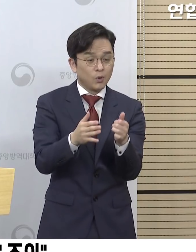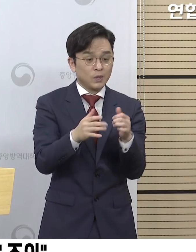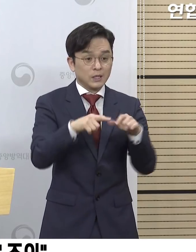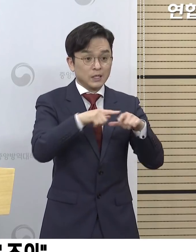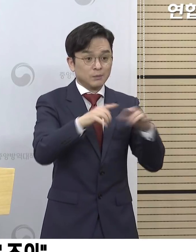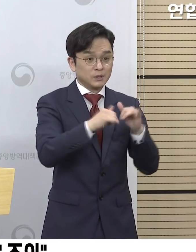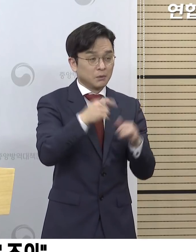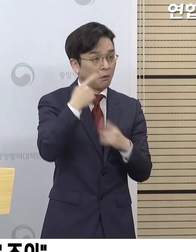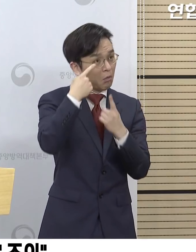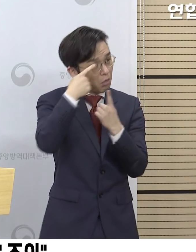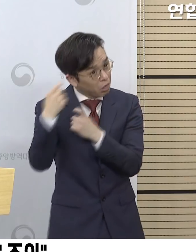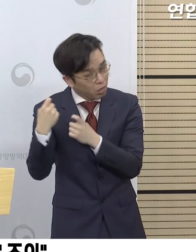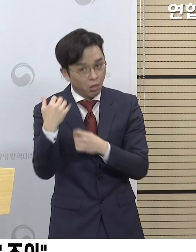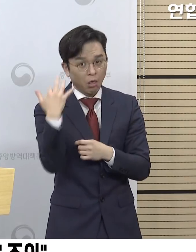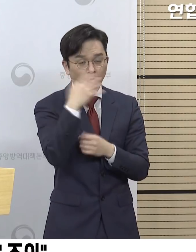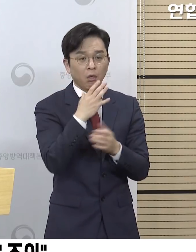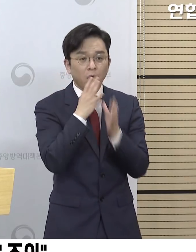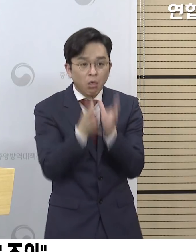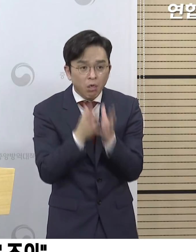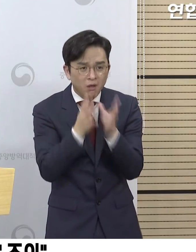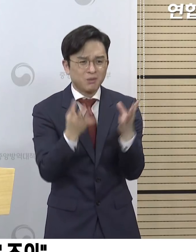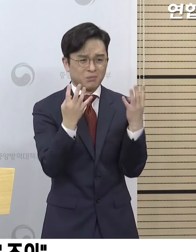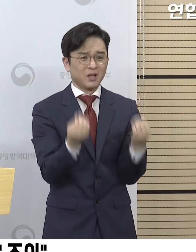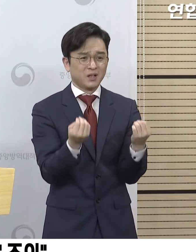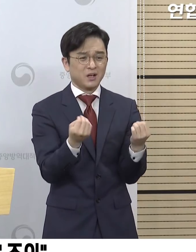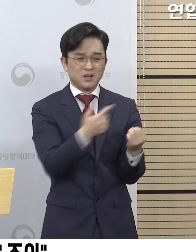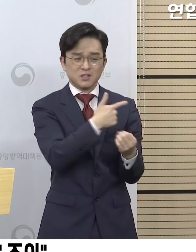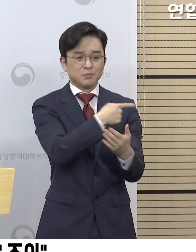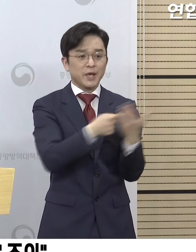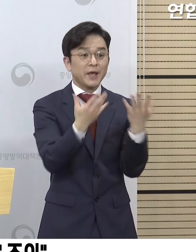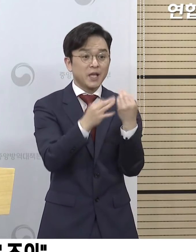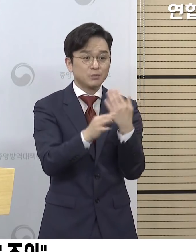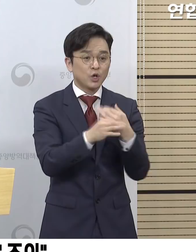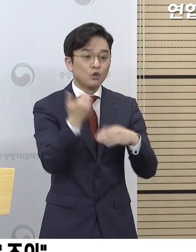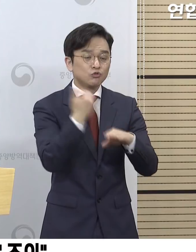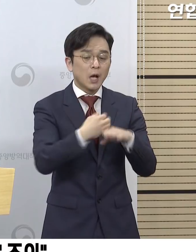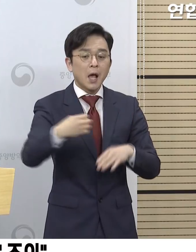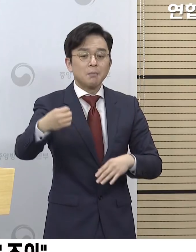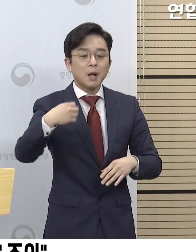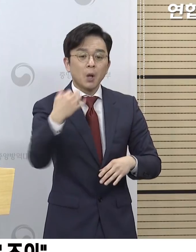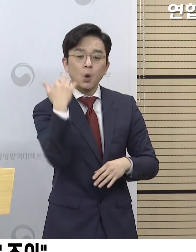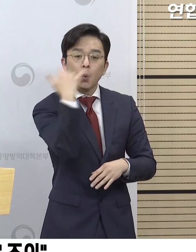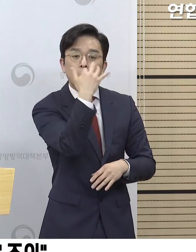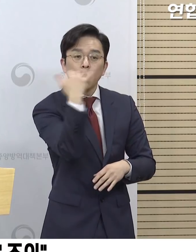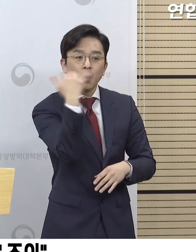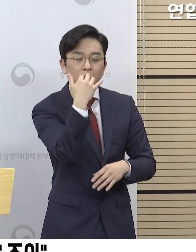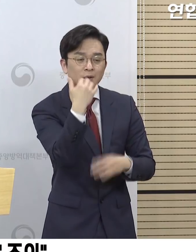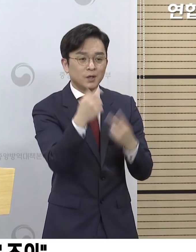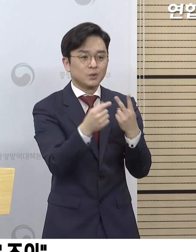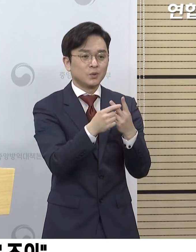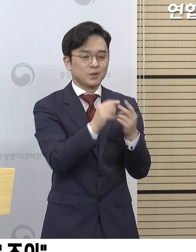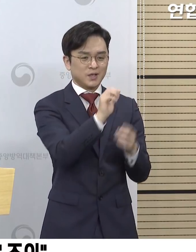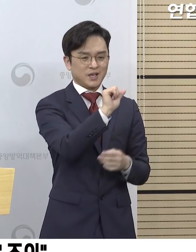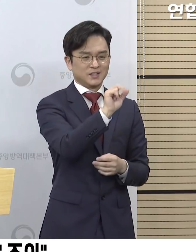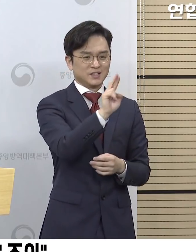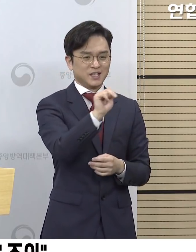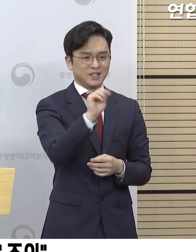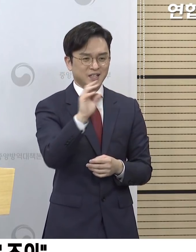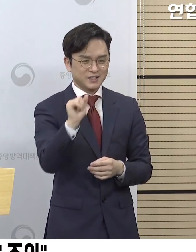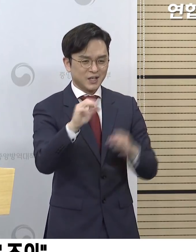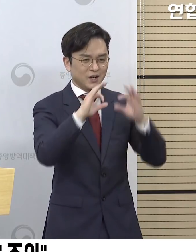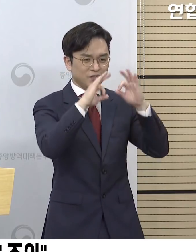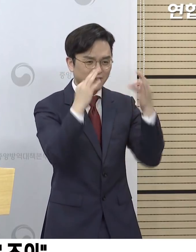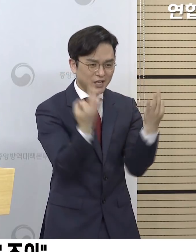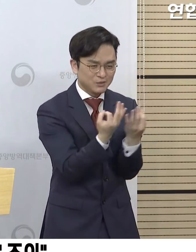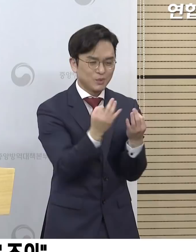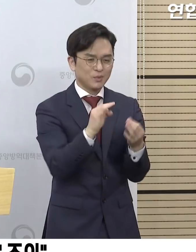당부를 요청드립니다. 특히 주변 사람의 소문, 사회관계망 서비스, SNS나 온라인 및